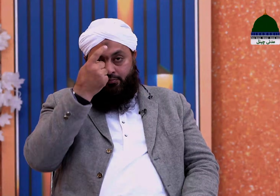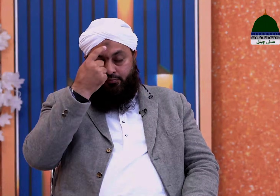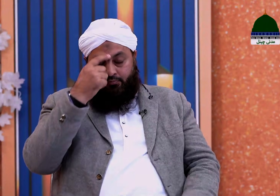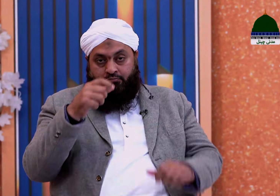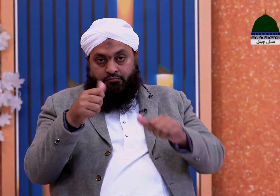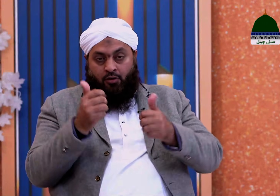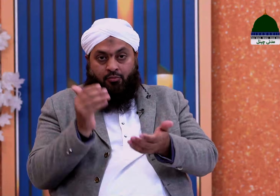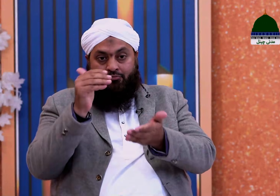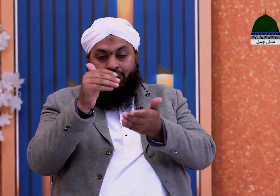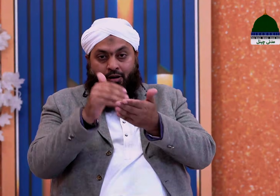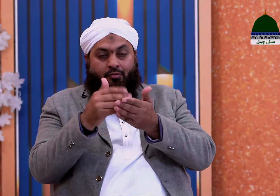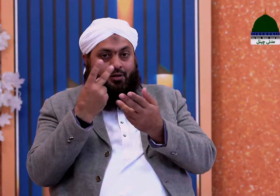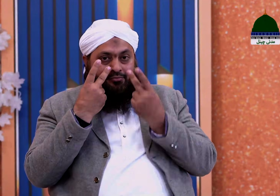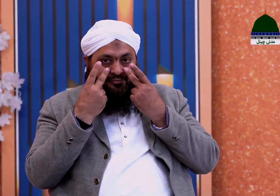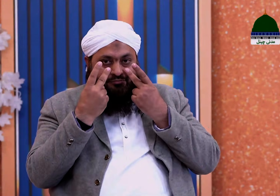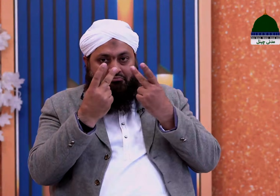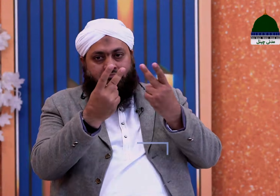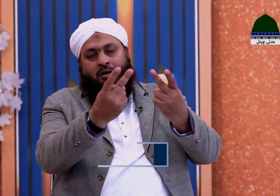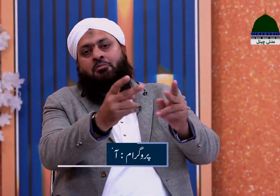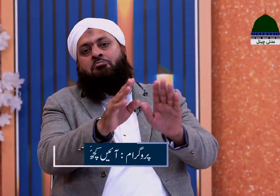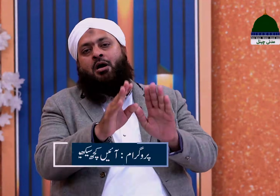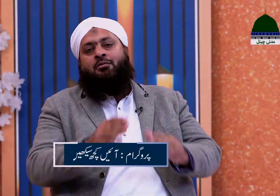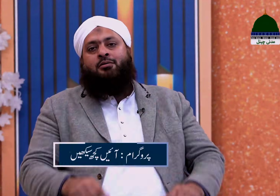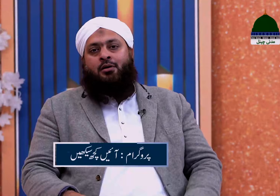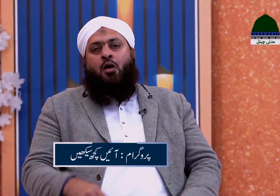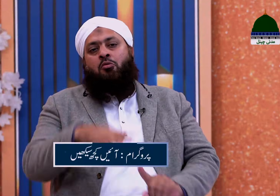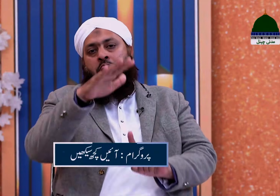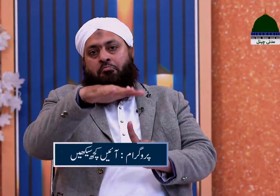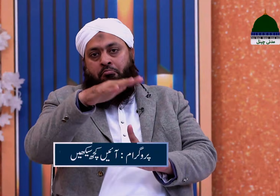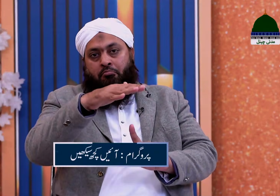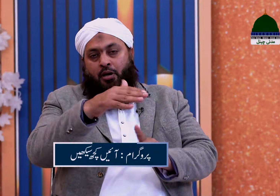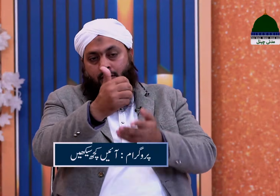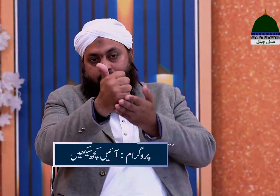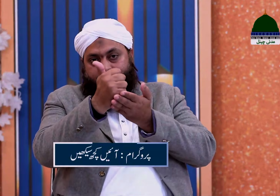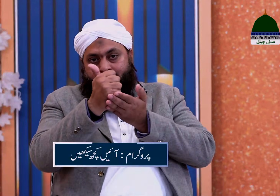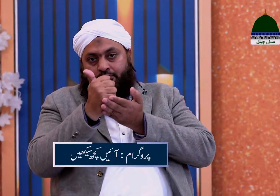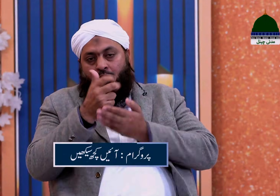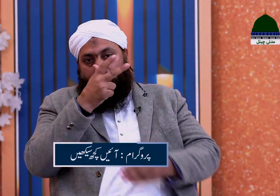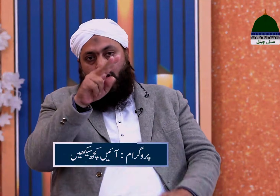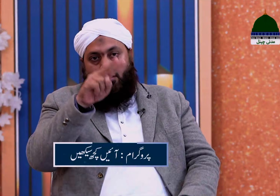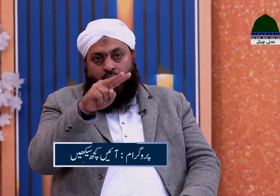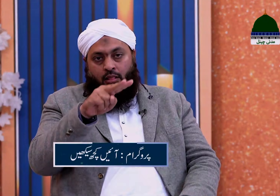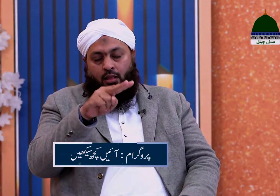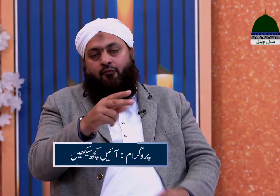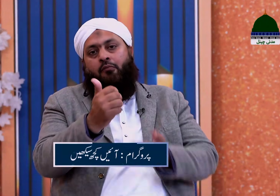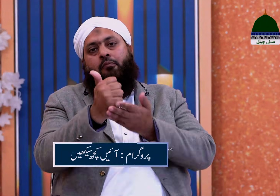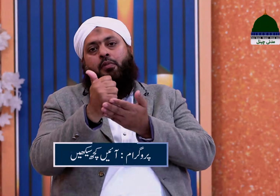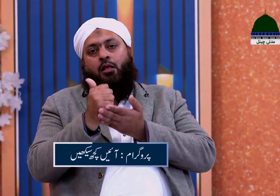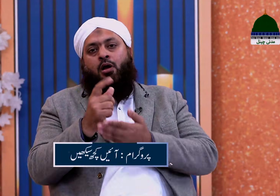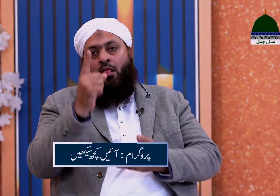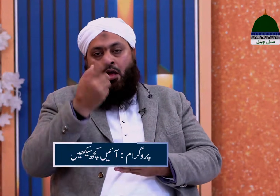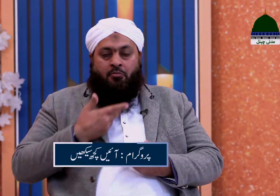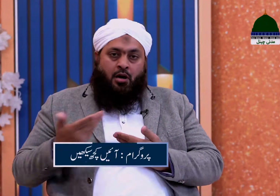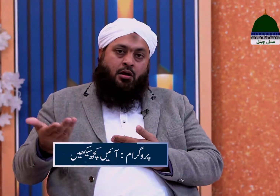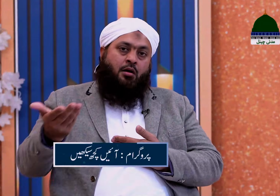اللہ، خوش نصیب عاشقان رسول اس کی زیارت بھی کرتے ہیں، اور برکت حاصل کرنے کے لیے وہاں پر نوافل بھی ادا کرتے